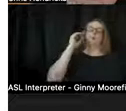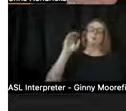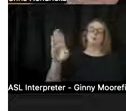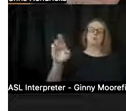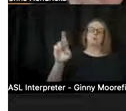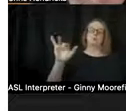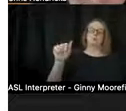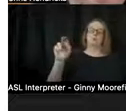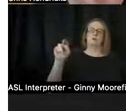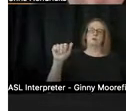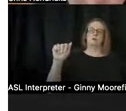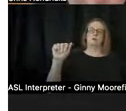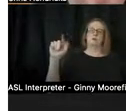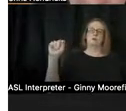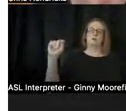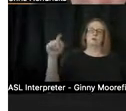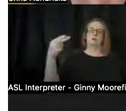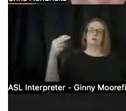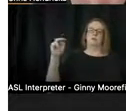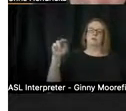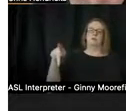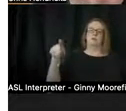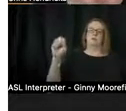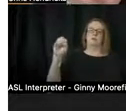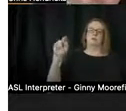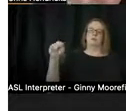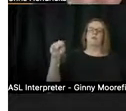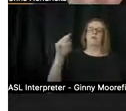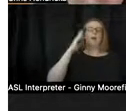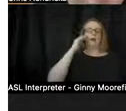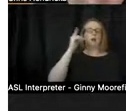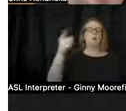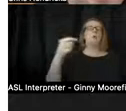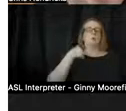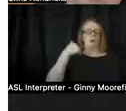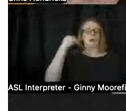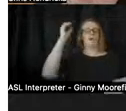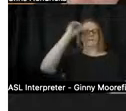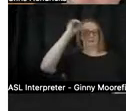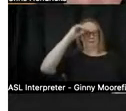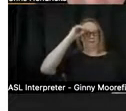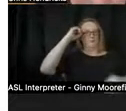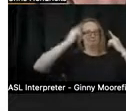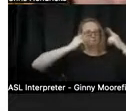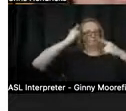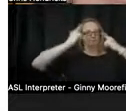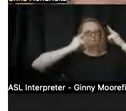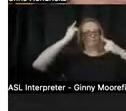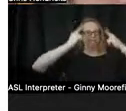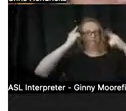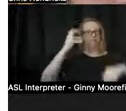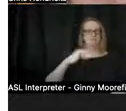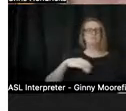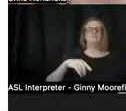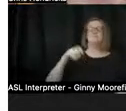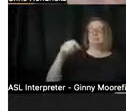que Briana Thompson tiene pensamientos Briana Briana así me puedes escuchar Me encantaría